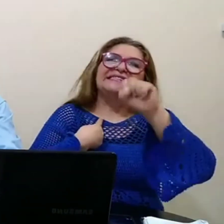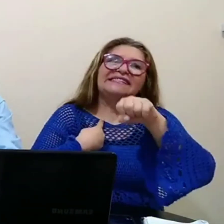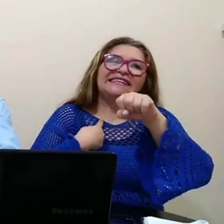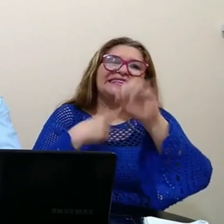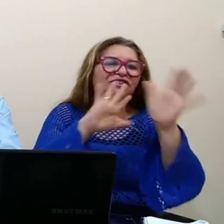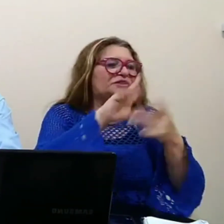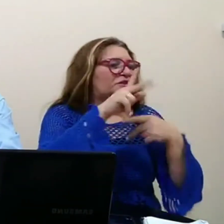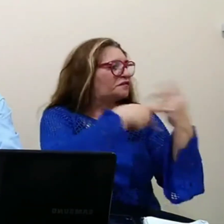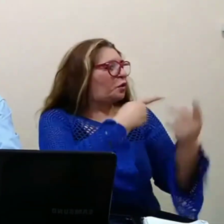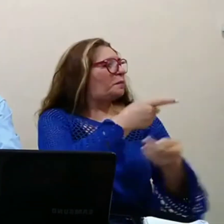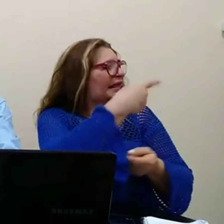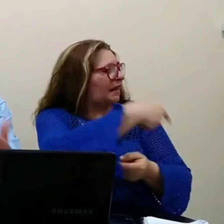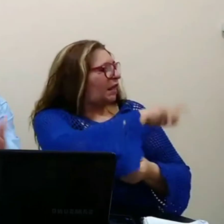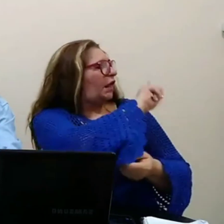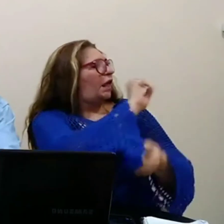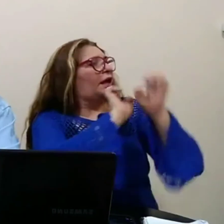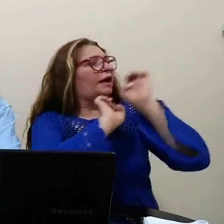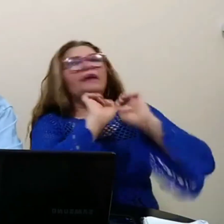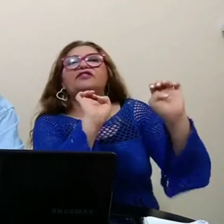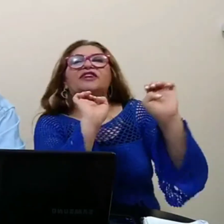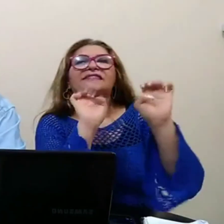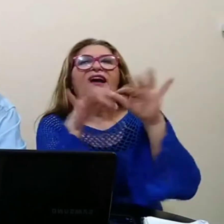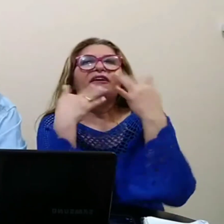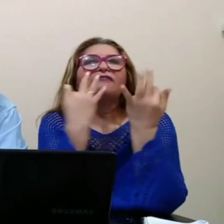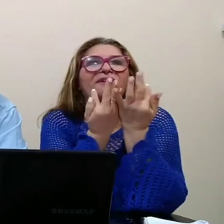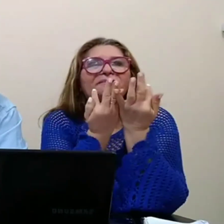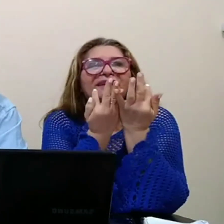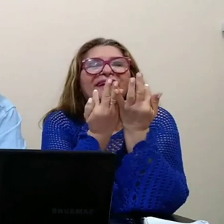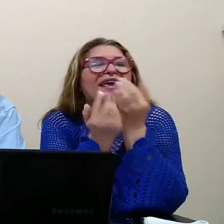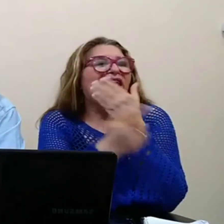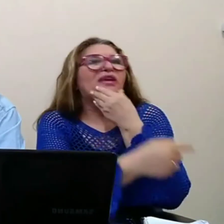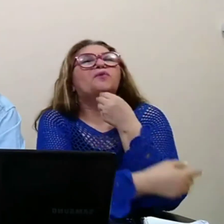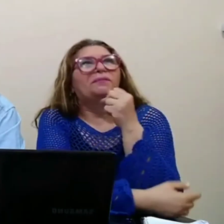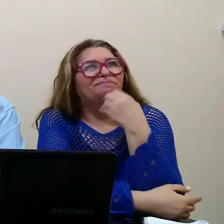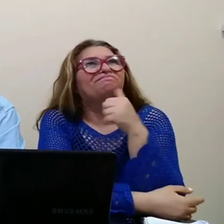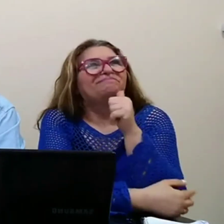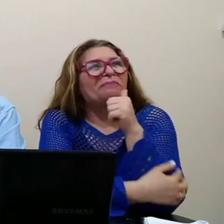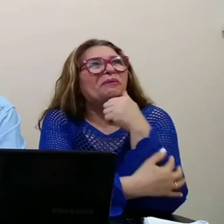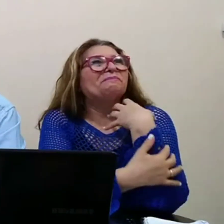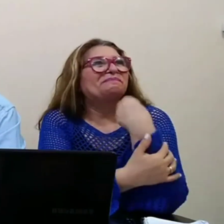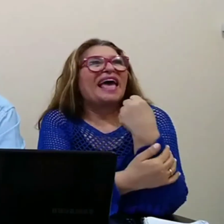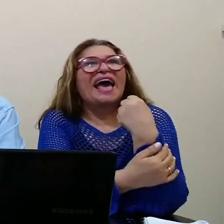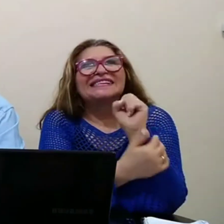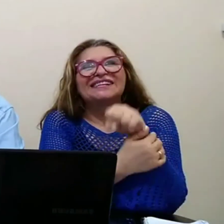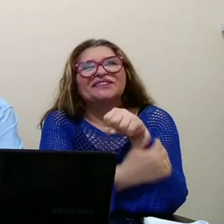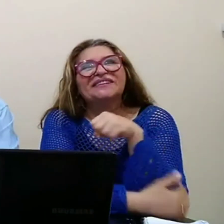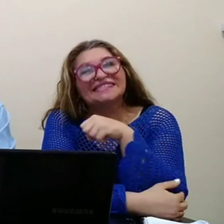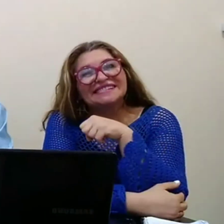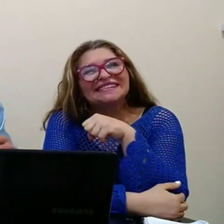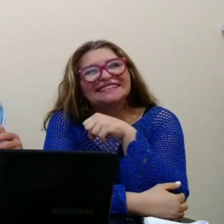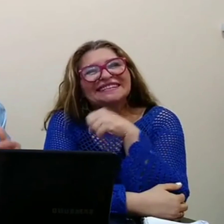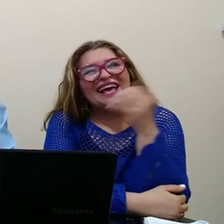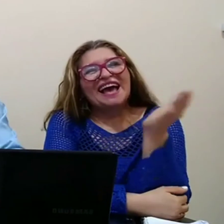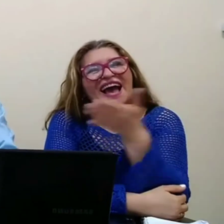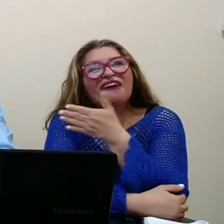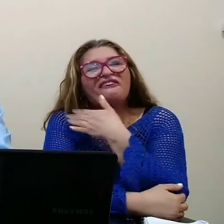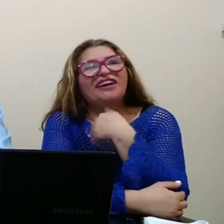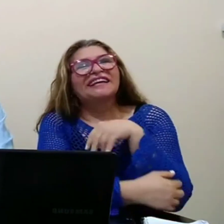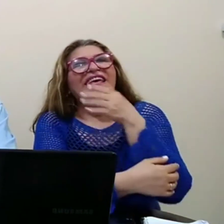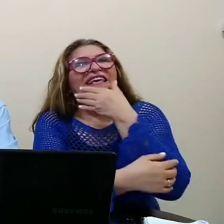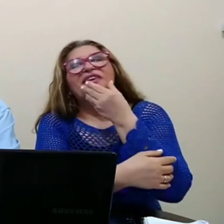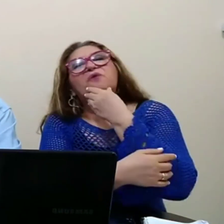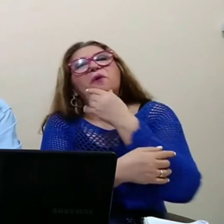recebe a salvação, mas também recebe uma missão. E a missão era, uma vez salvo, já começar a falar